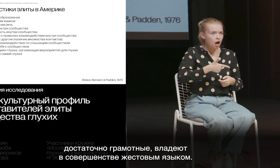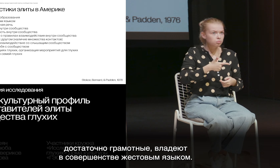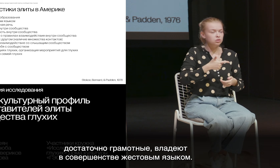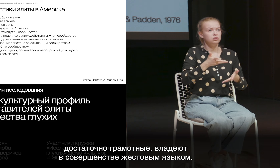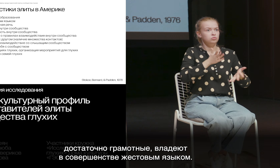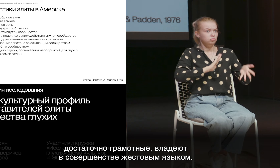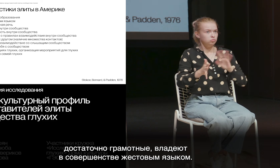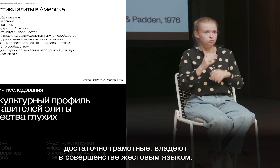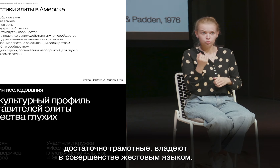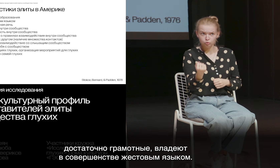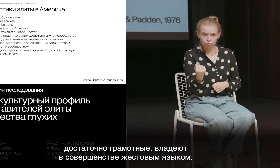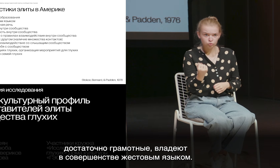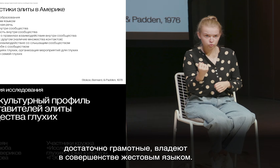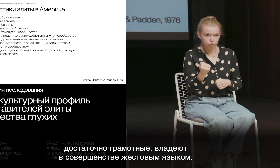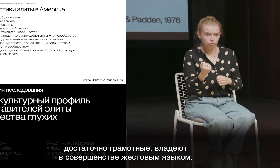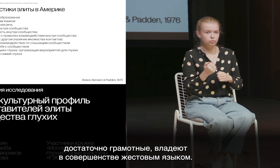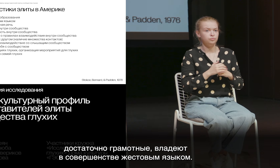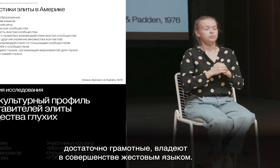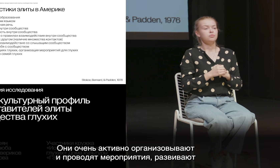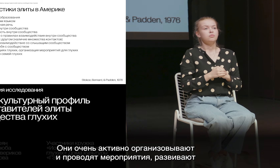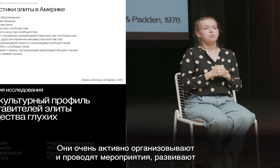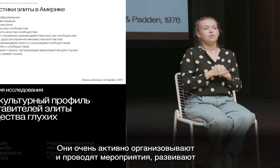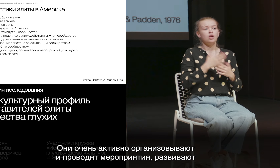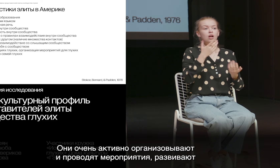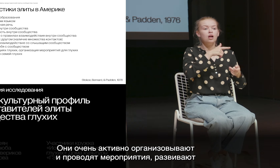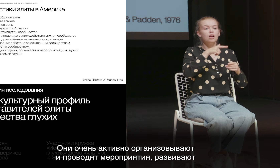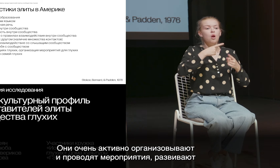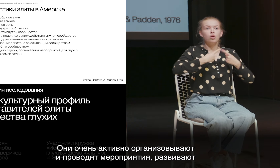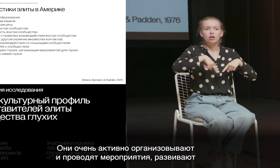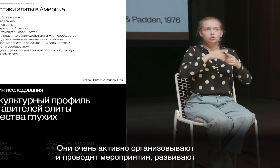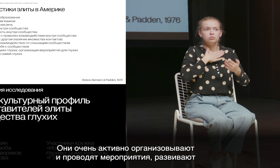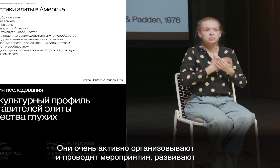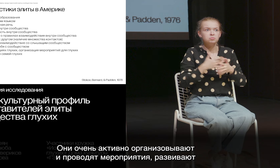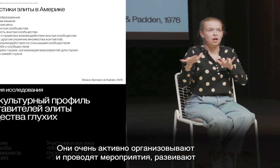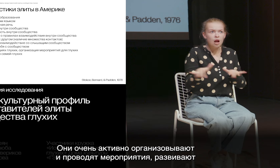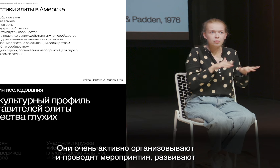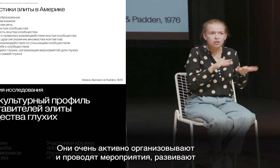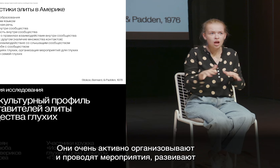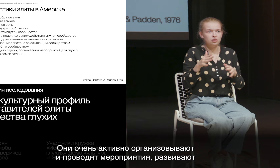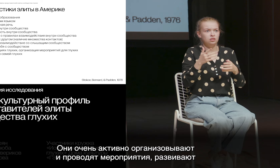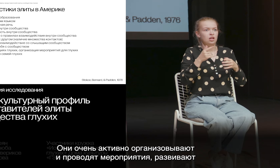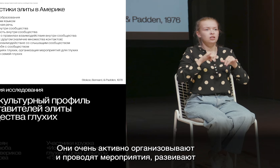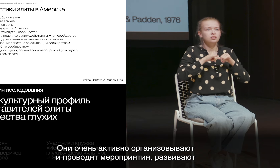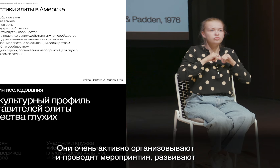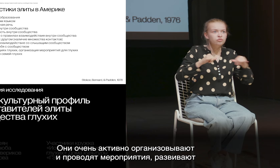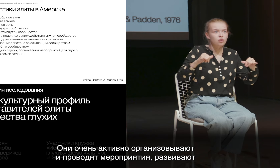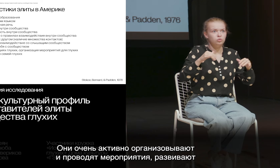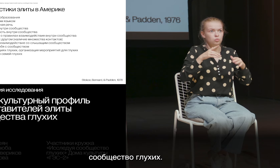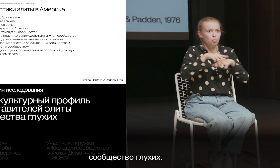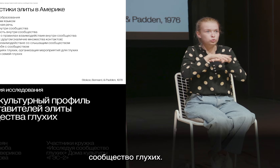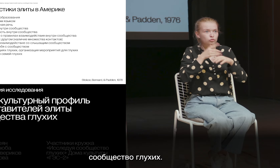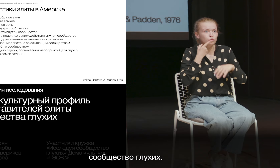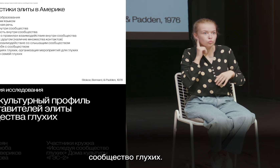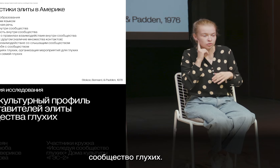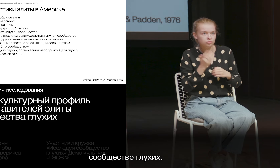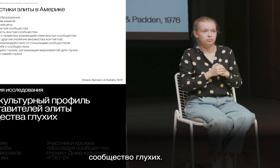образование. Они достаточно грамотны, они владеют в совершенстве жестовым языком, они очень активно проводят мероприятия, они развивают